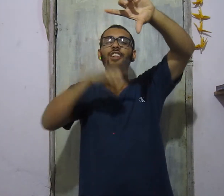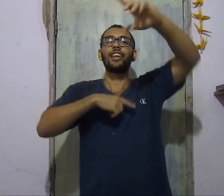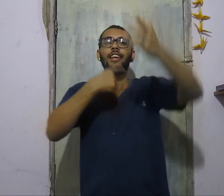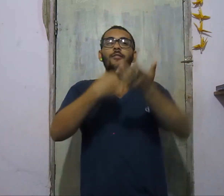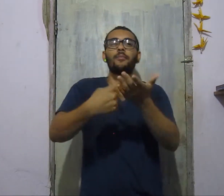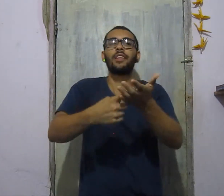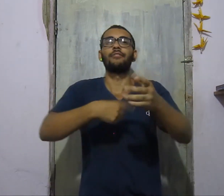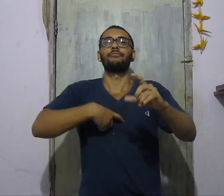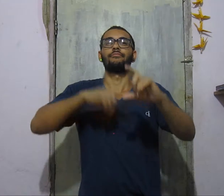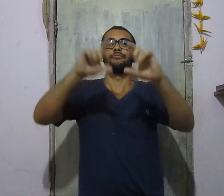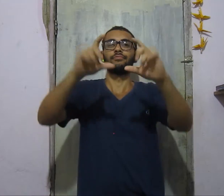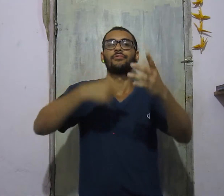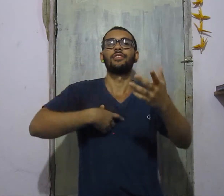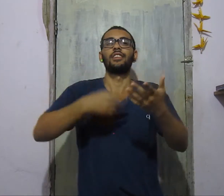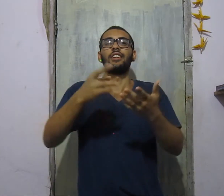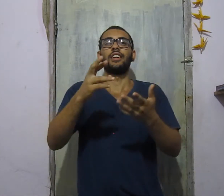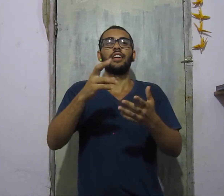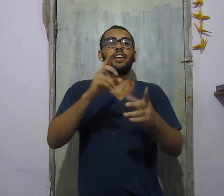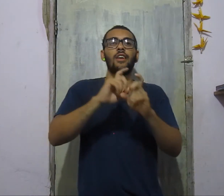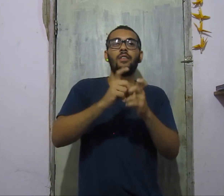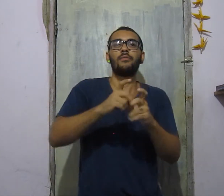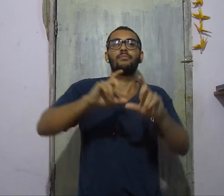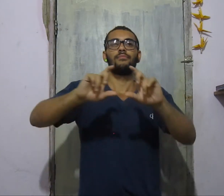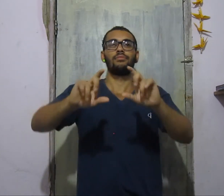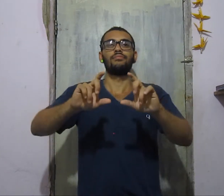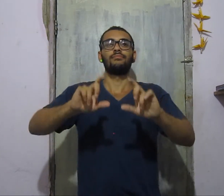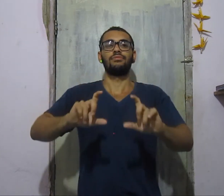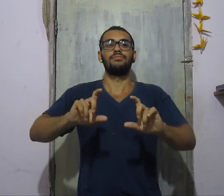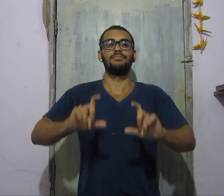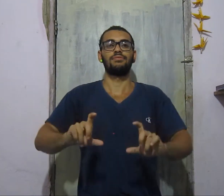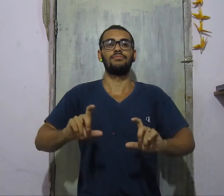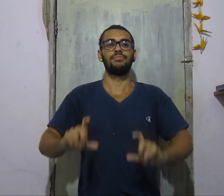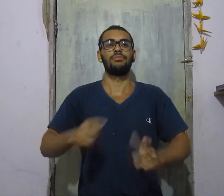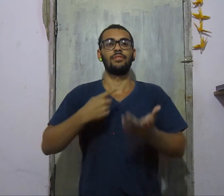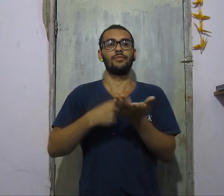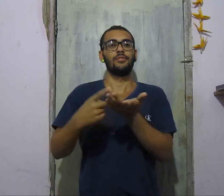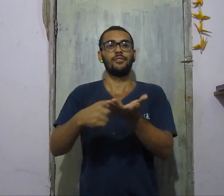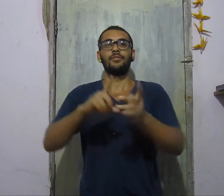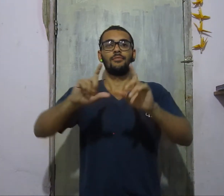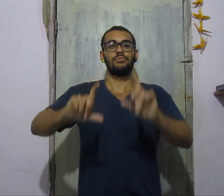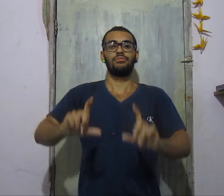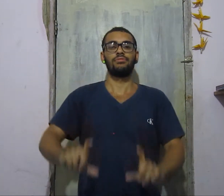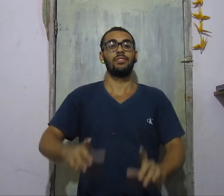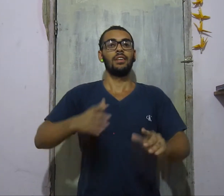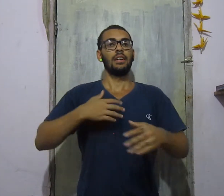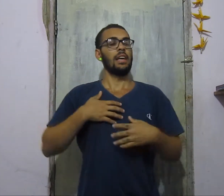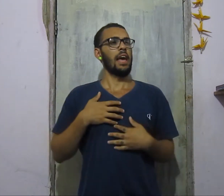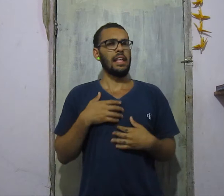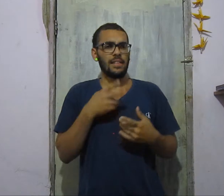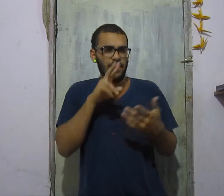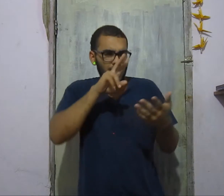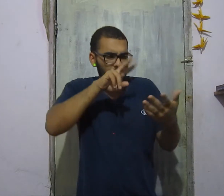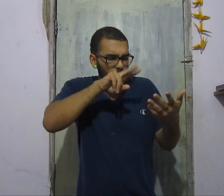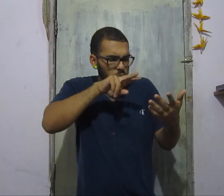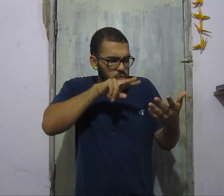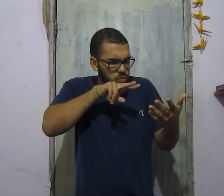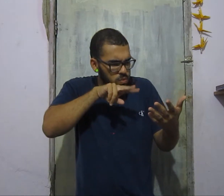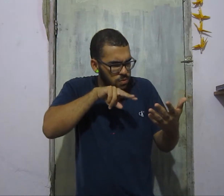com uma narrativa em que na parte de cima ele está falando de uma reunião, embaixo ele é outro compromisso, e são diversos compromissos. E